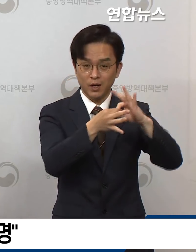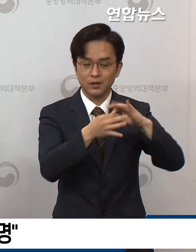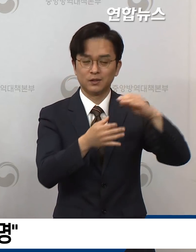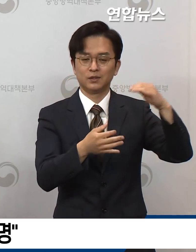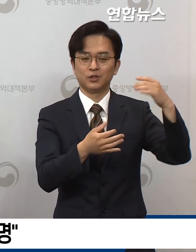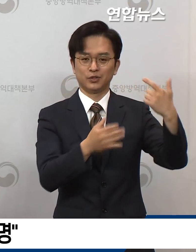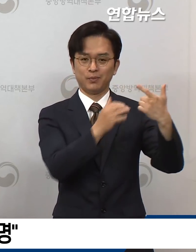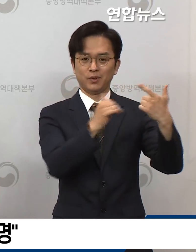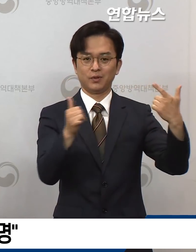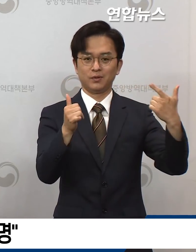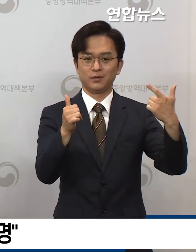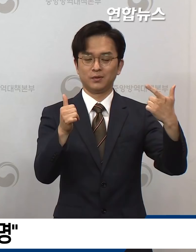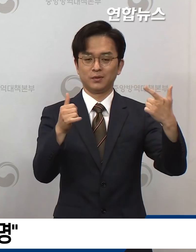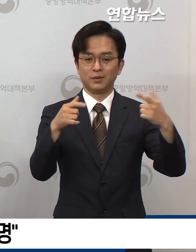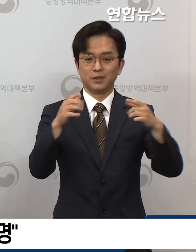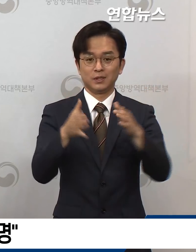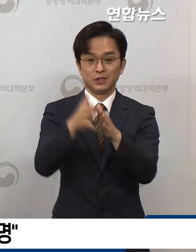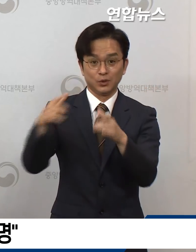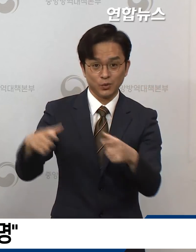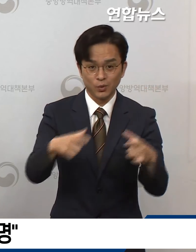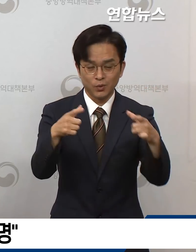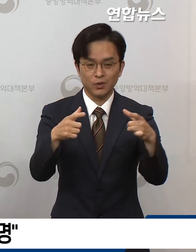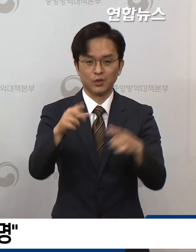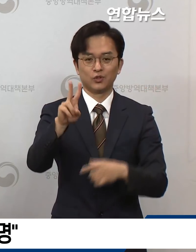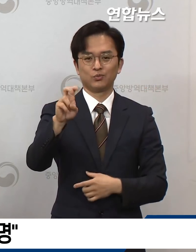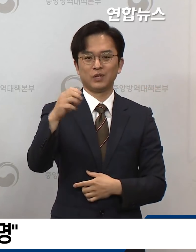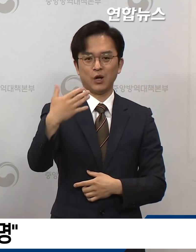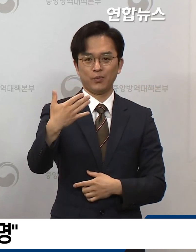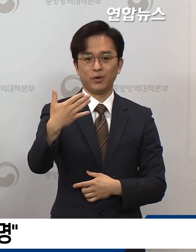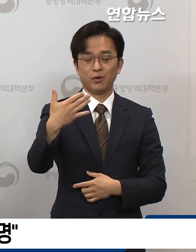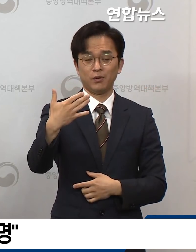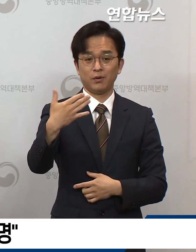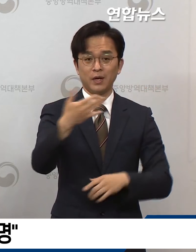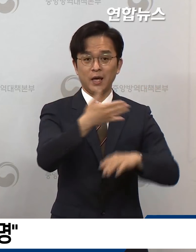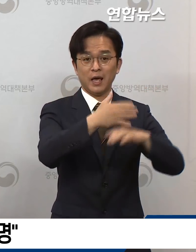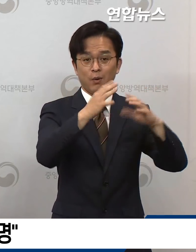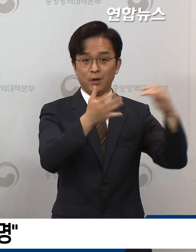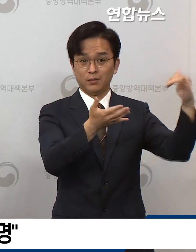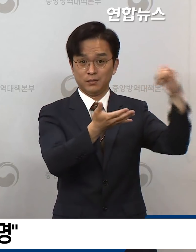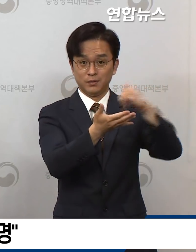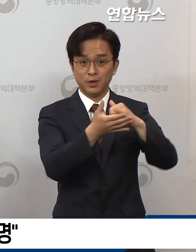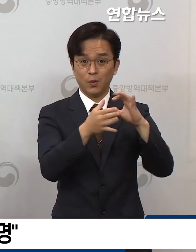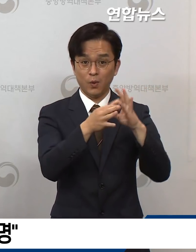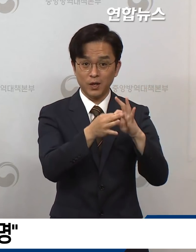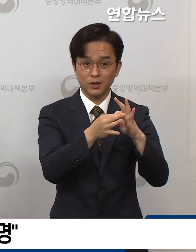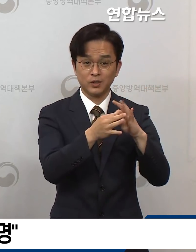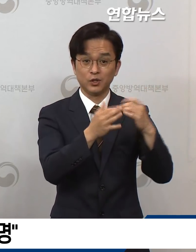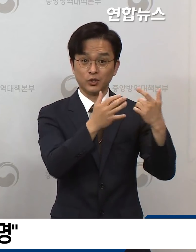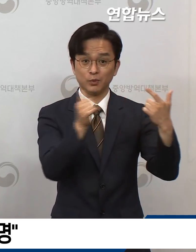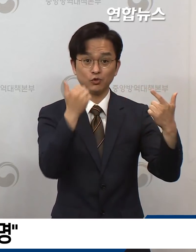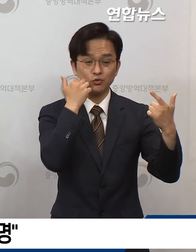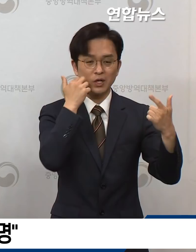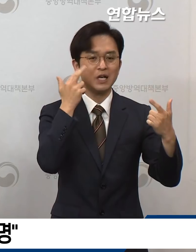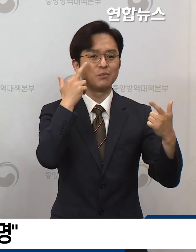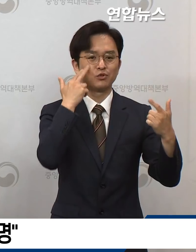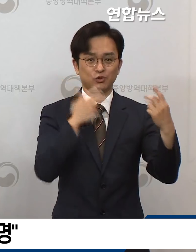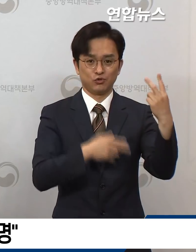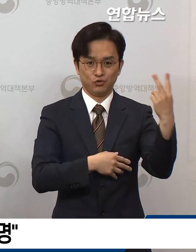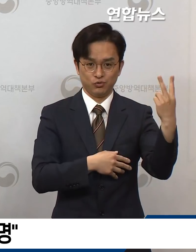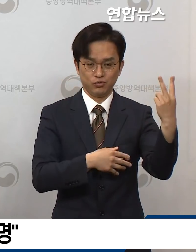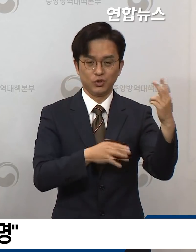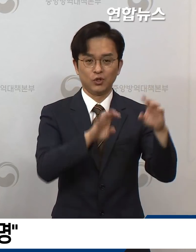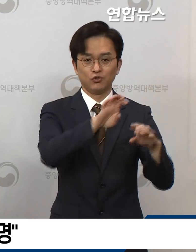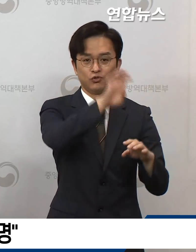감염 사례는 29명이었습니다. 해외 유입 확진자의 추정 유입 국가는 미주 지역이 2명,